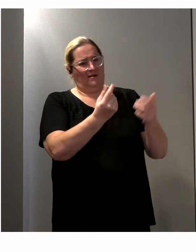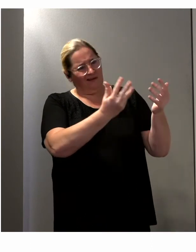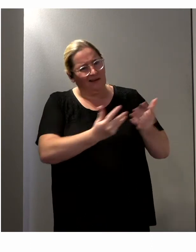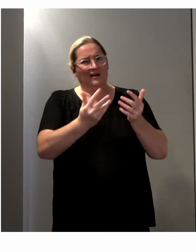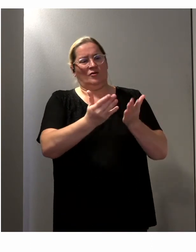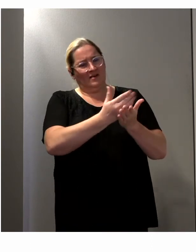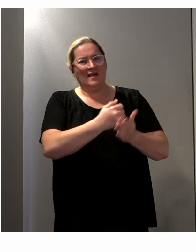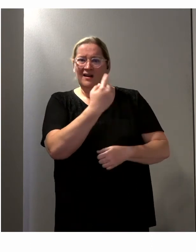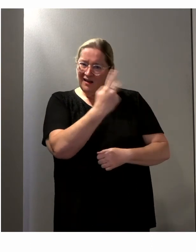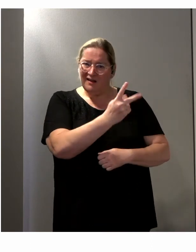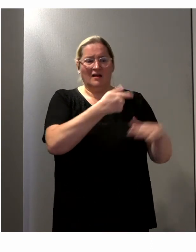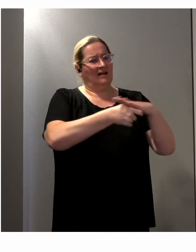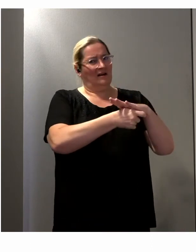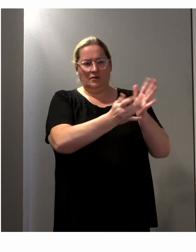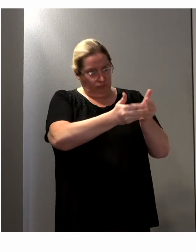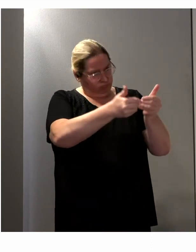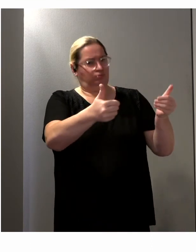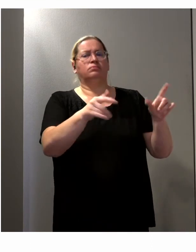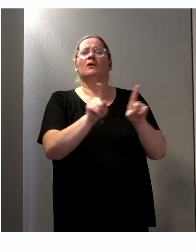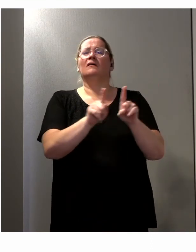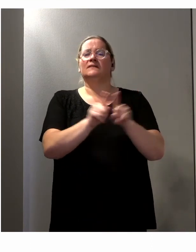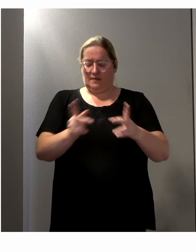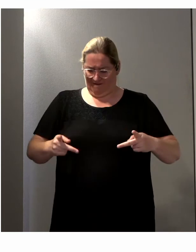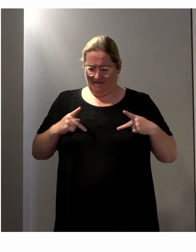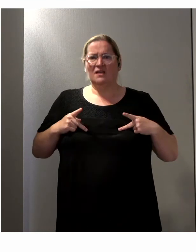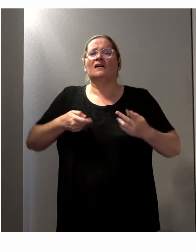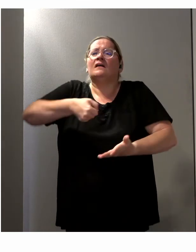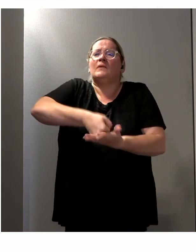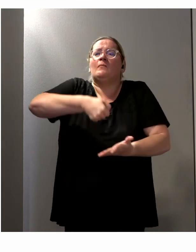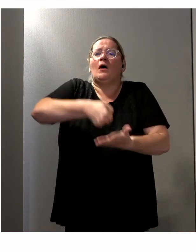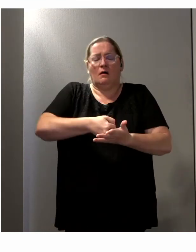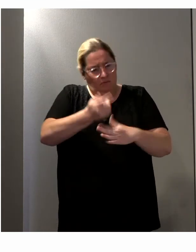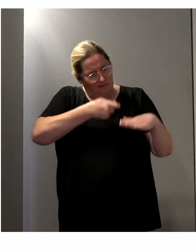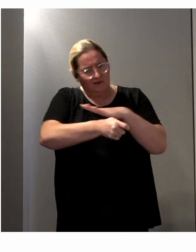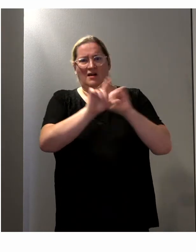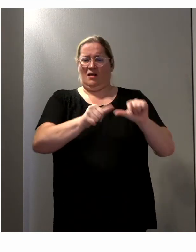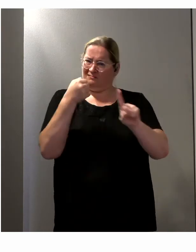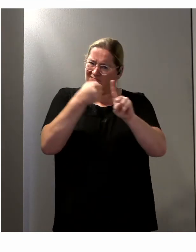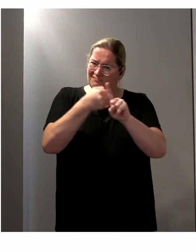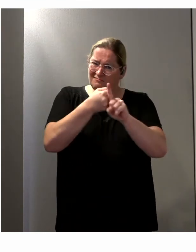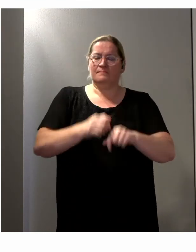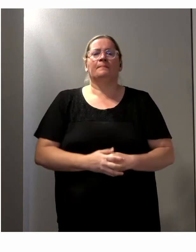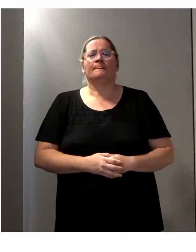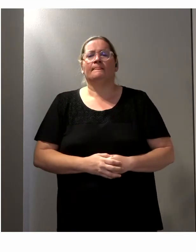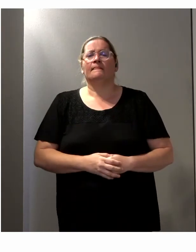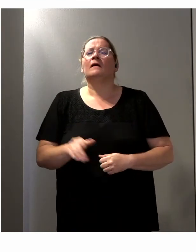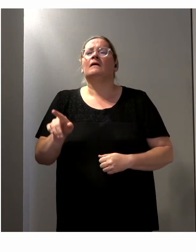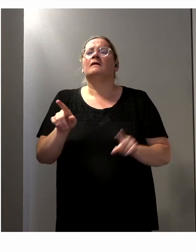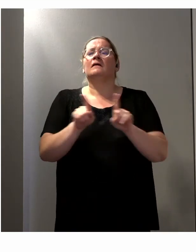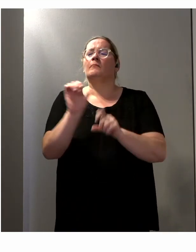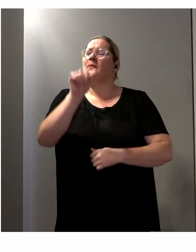et la demande d'un revenu d'existence décent. En 2019, M. Langlard, je crois que vous l'avez rappelé tout à l'heure, nous étions dans le cadre de